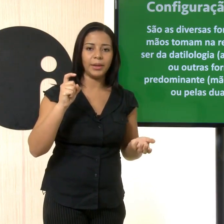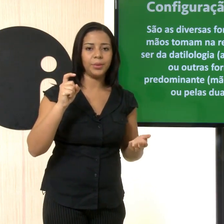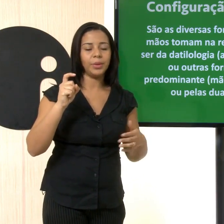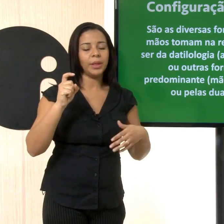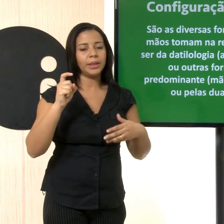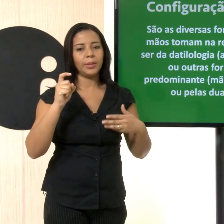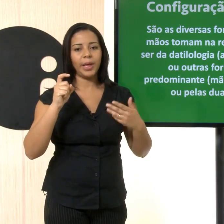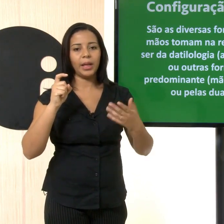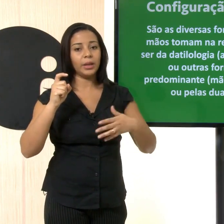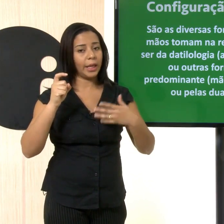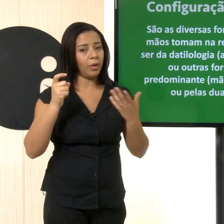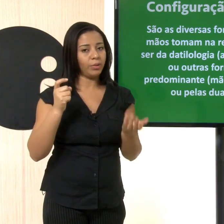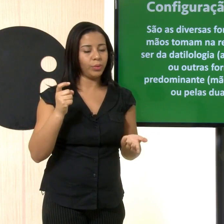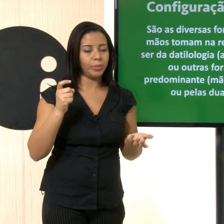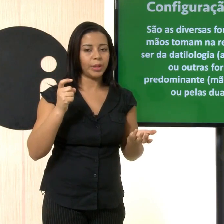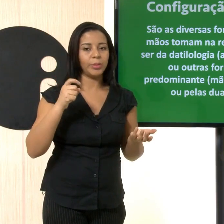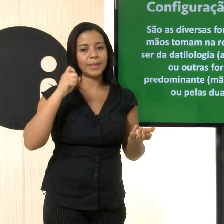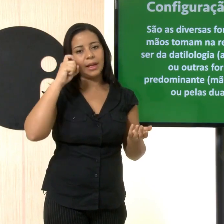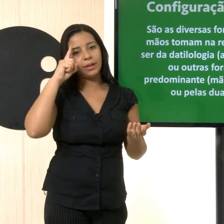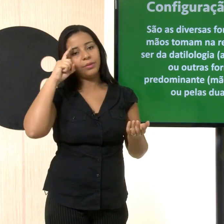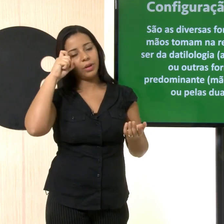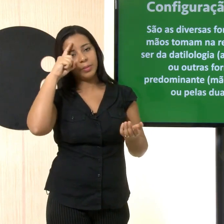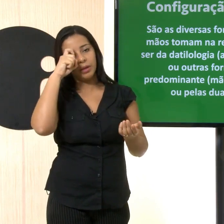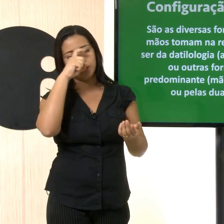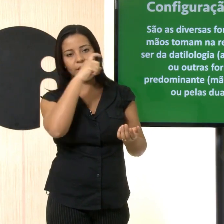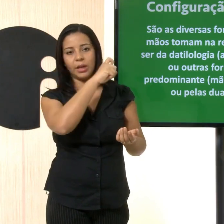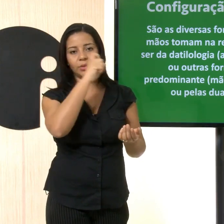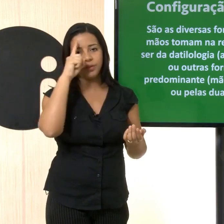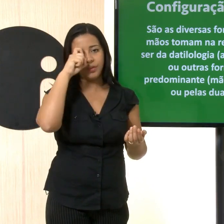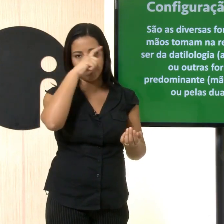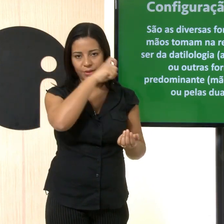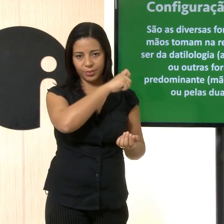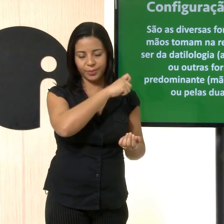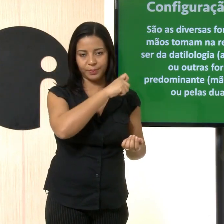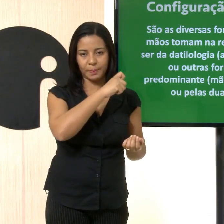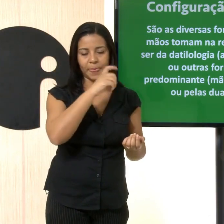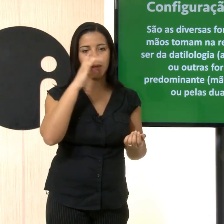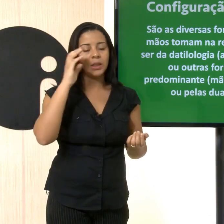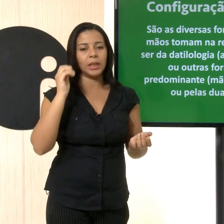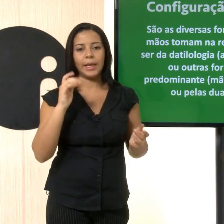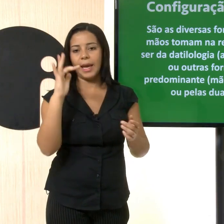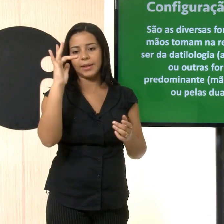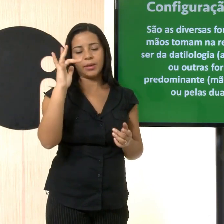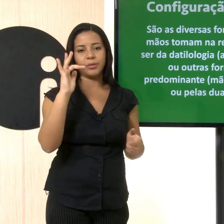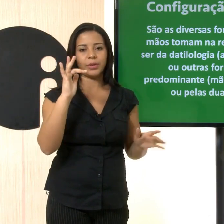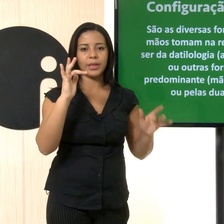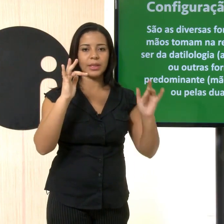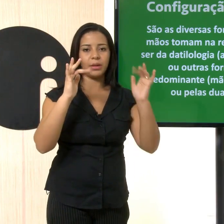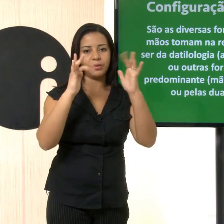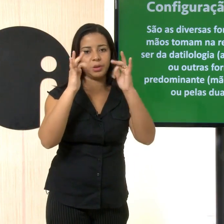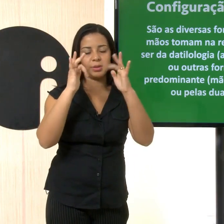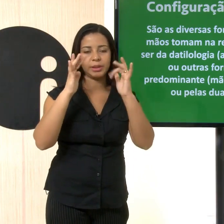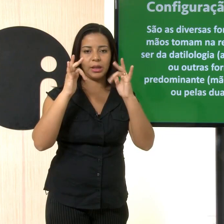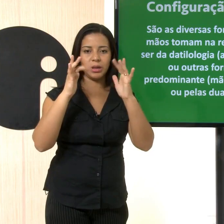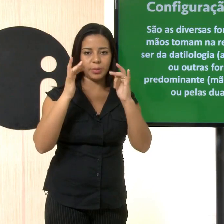alfabeto e também ela nem é um número, mas ela forma o sinal difícil. Essa configuração forma o sinal